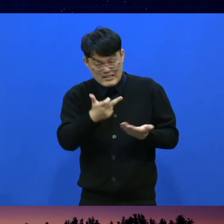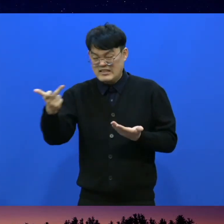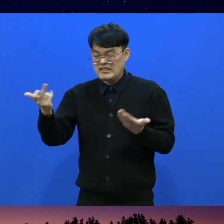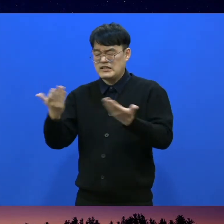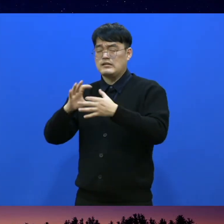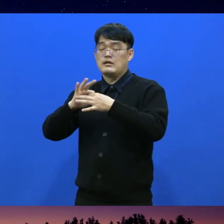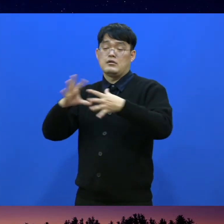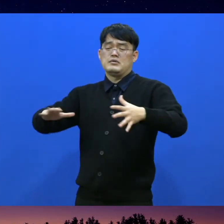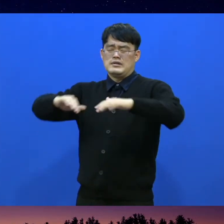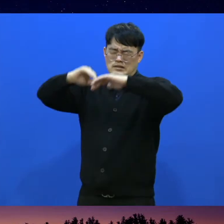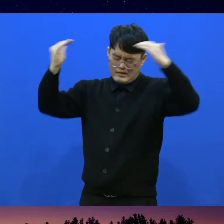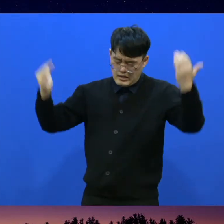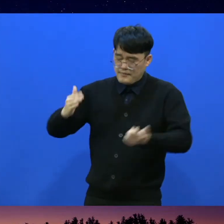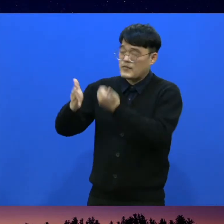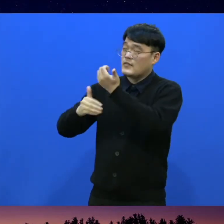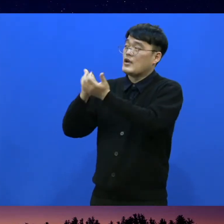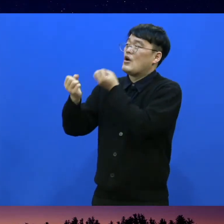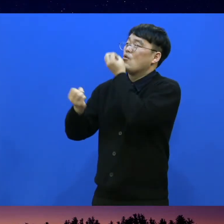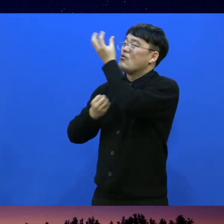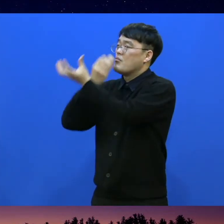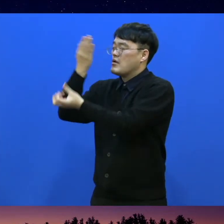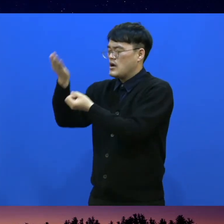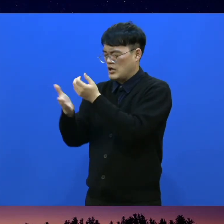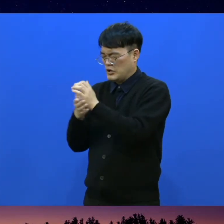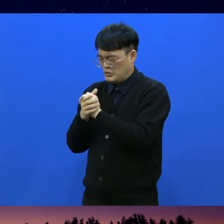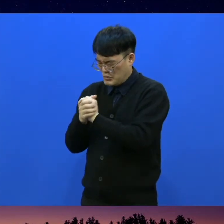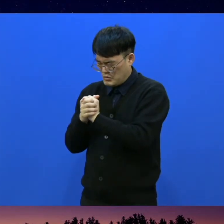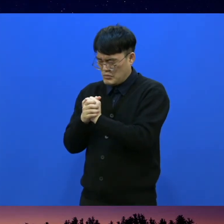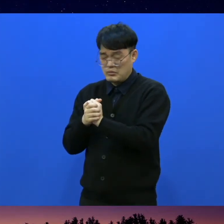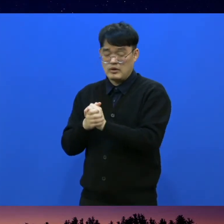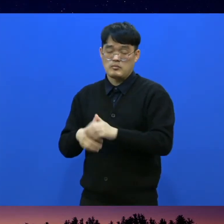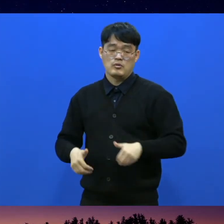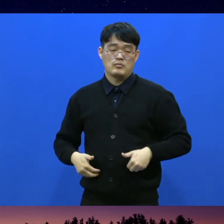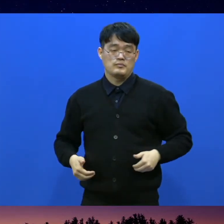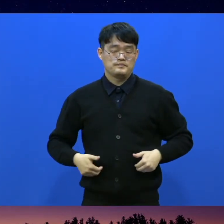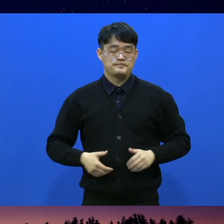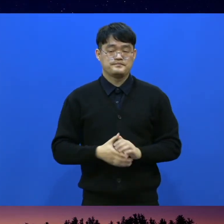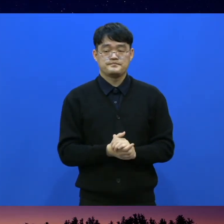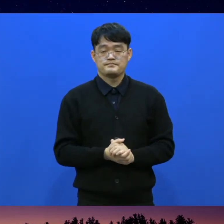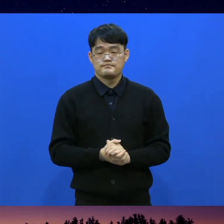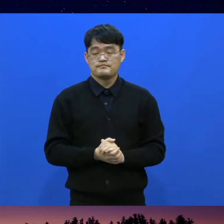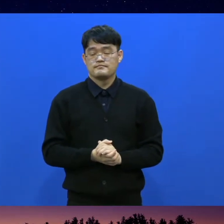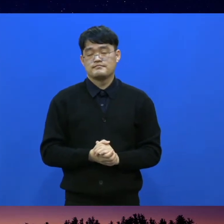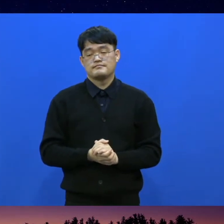그것을 하나님 앞에 기도합니다. 기도의 자리로 나아갑니다.